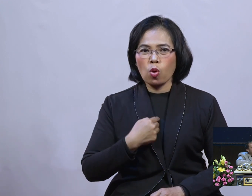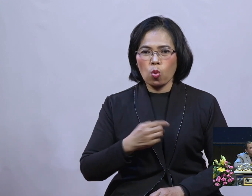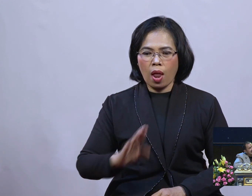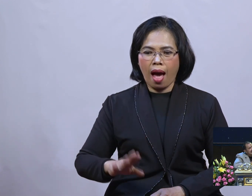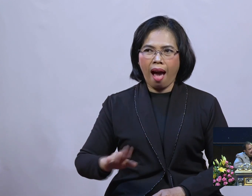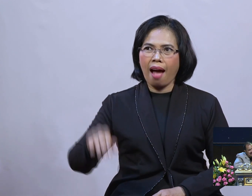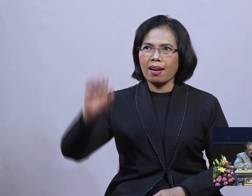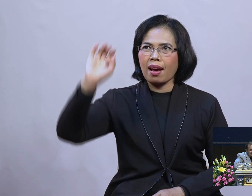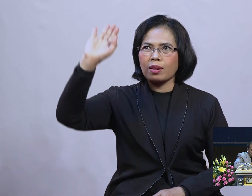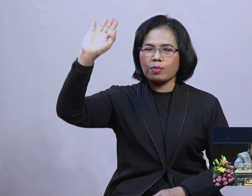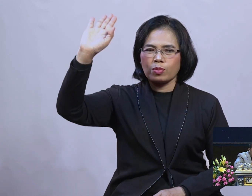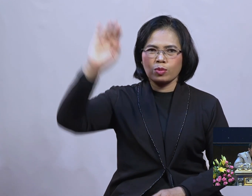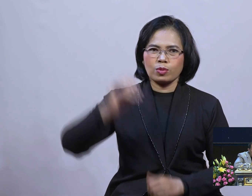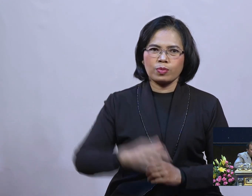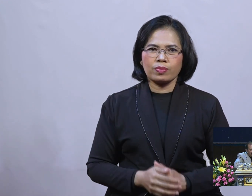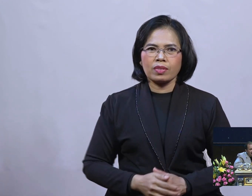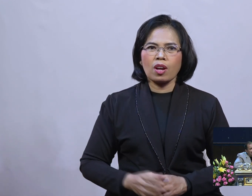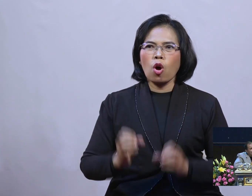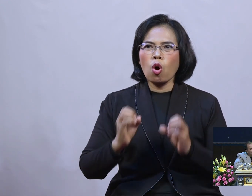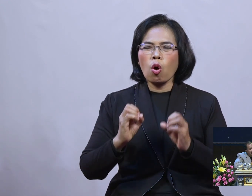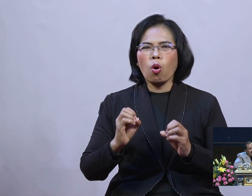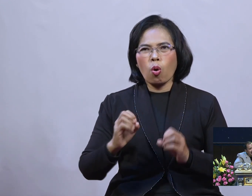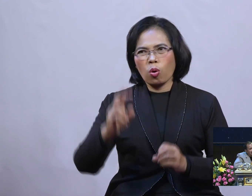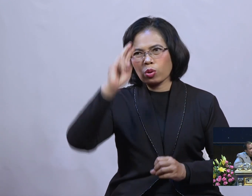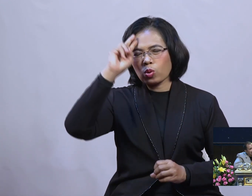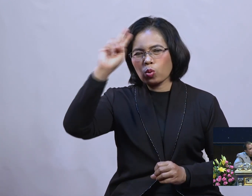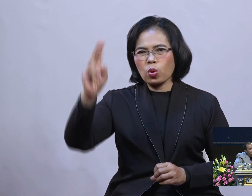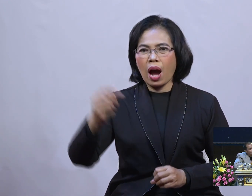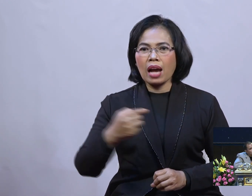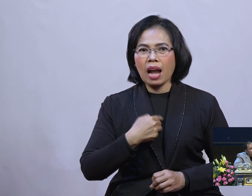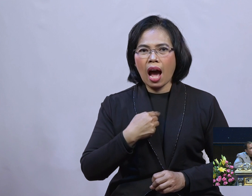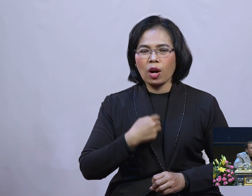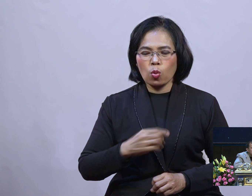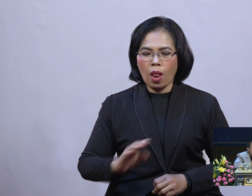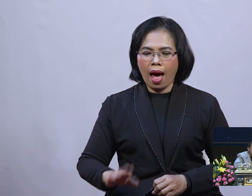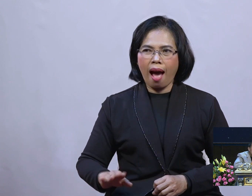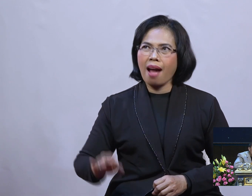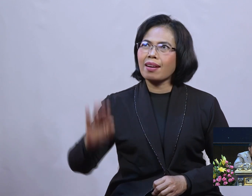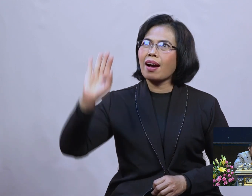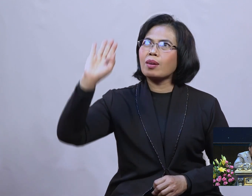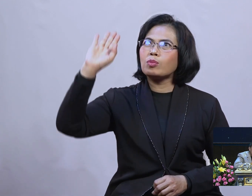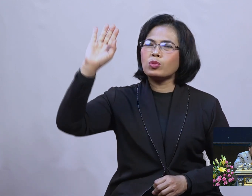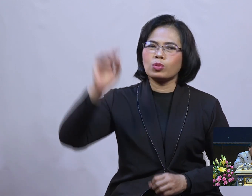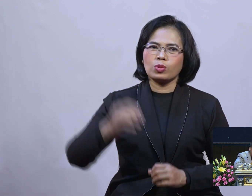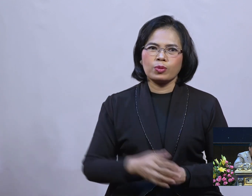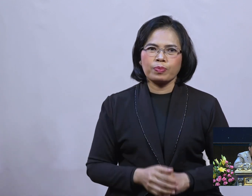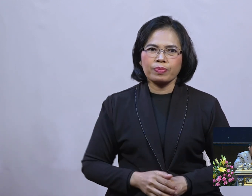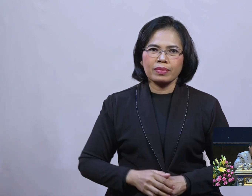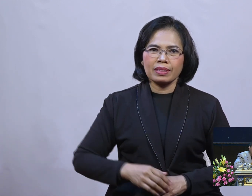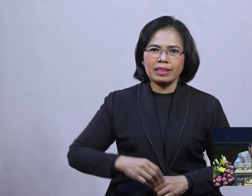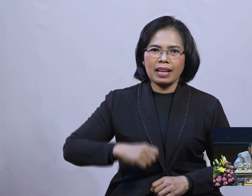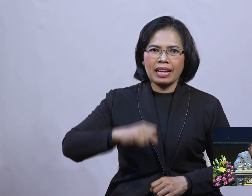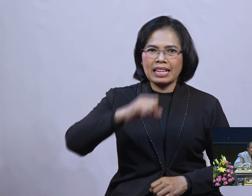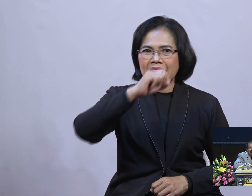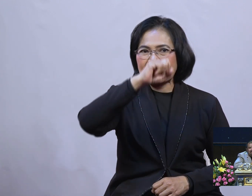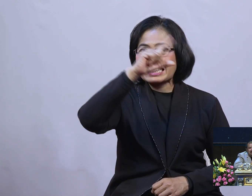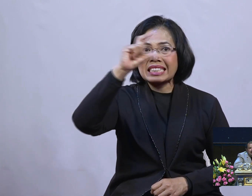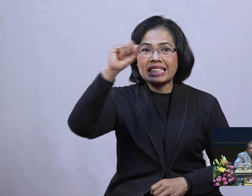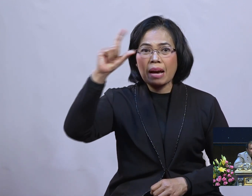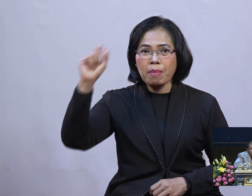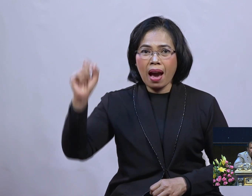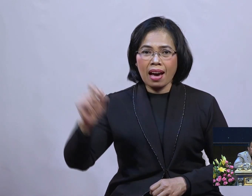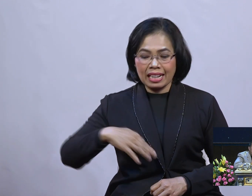Tuhan Akulah anakmu tiap hari tiap